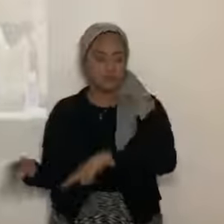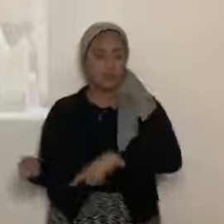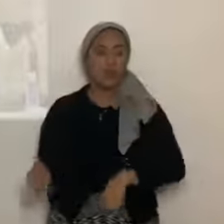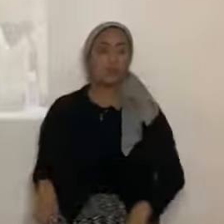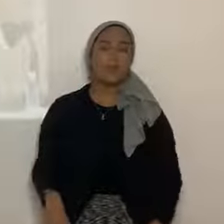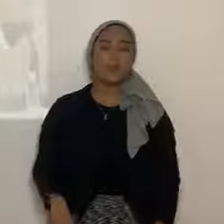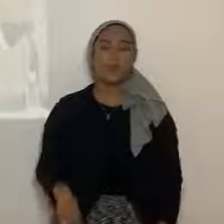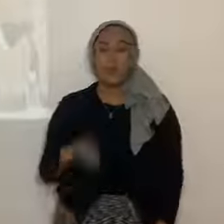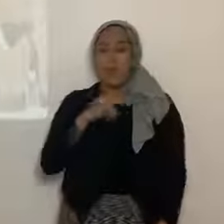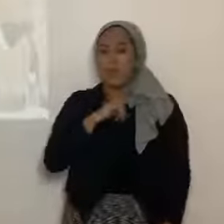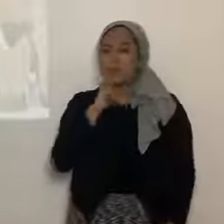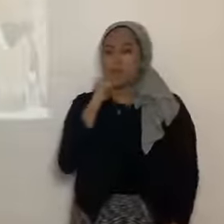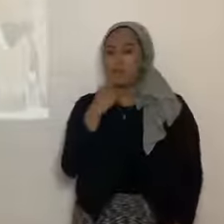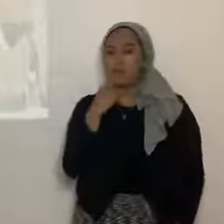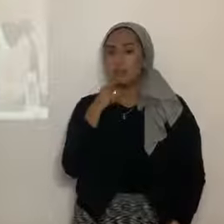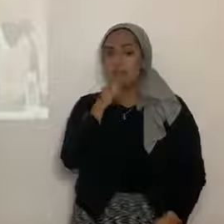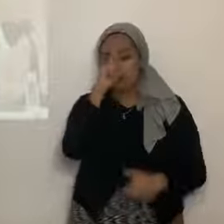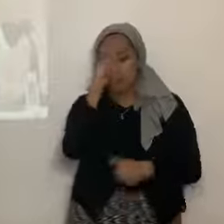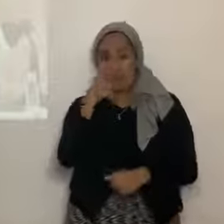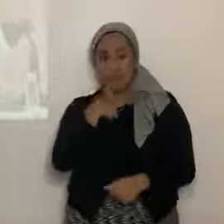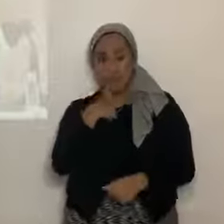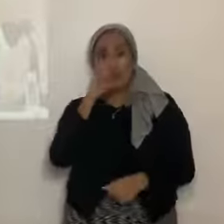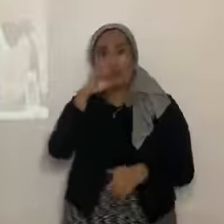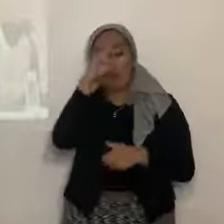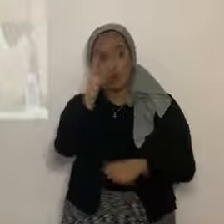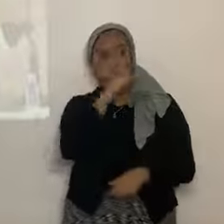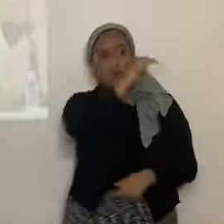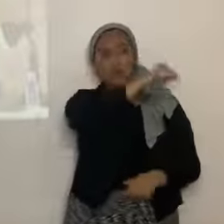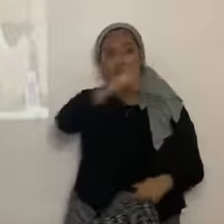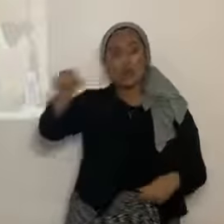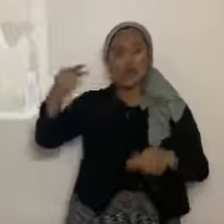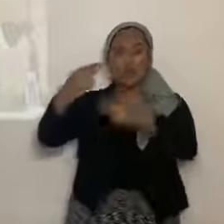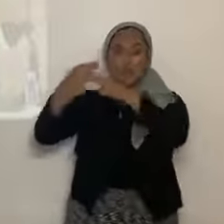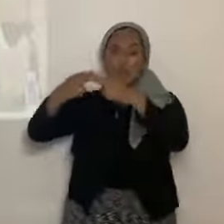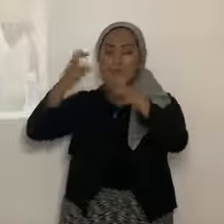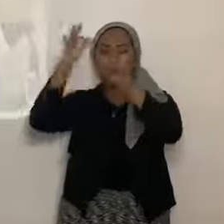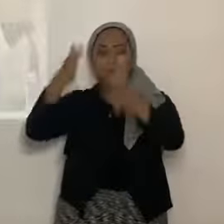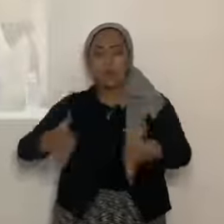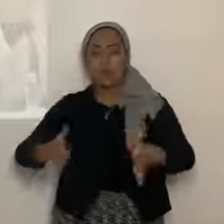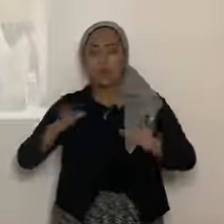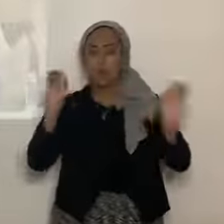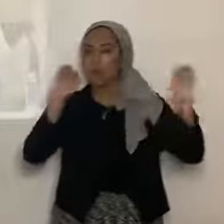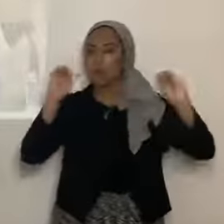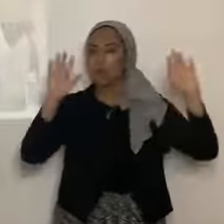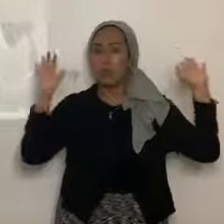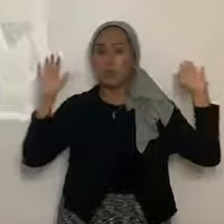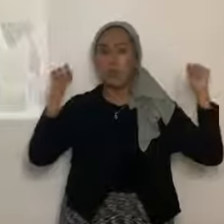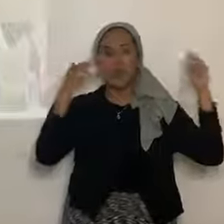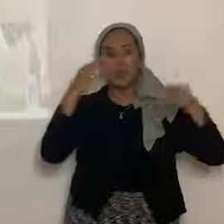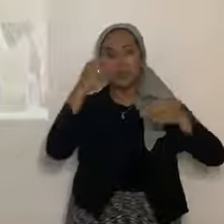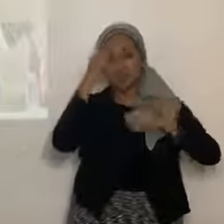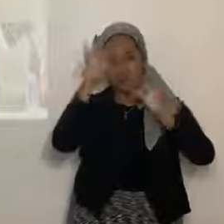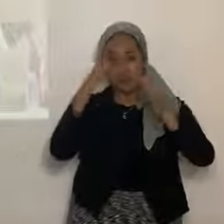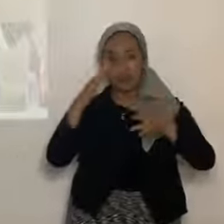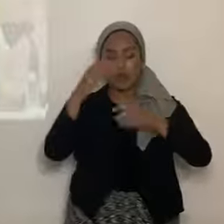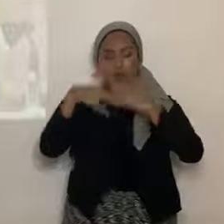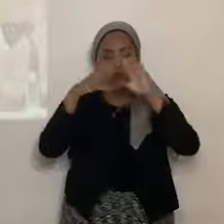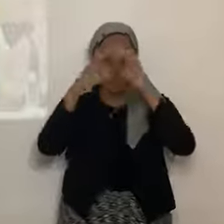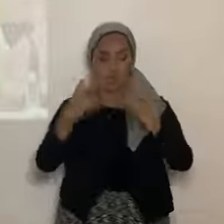Yo no te digo que dependas de mí o del Roe fulano, no menciono nombres de los amados Roim en varias partes, no. Pero es muy importante